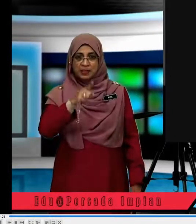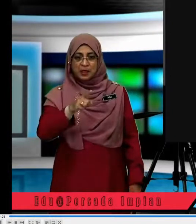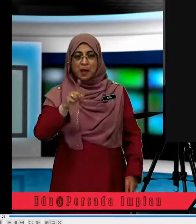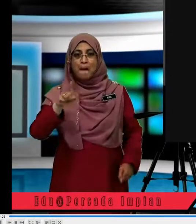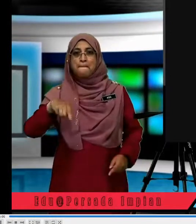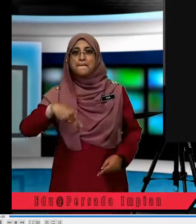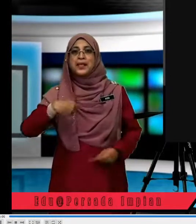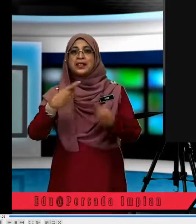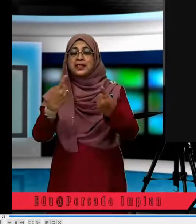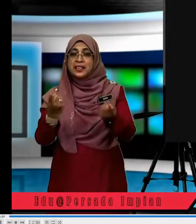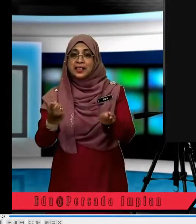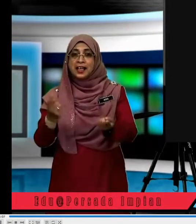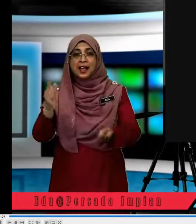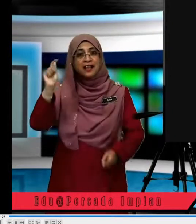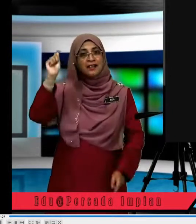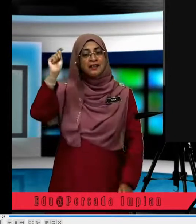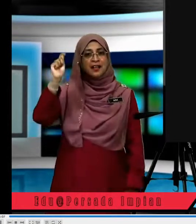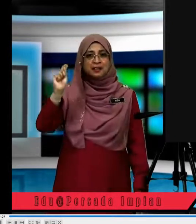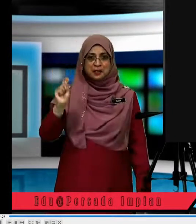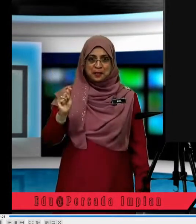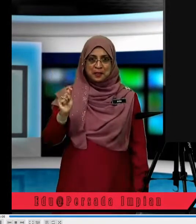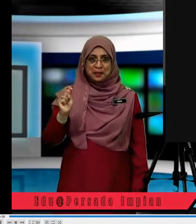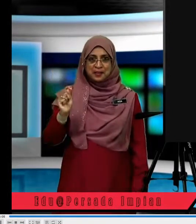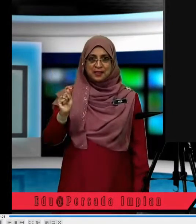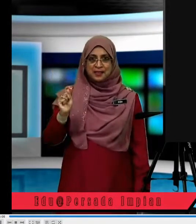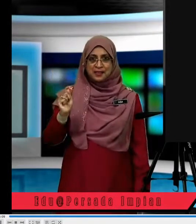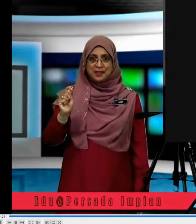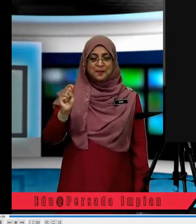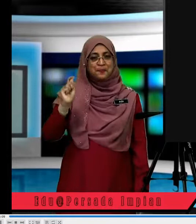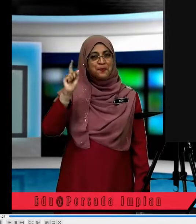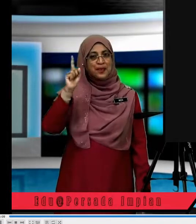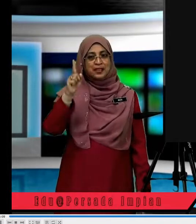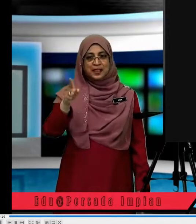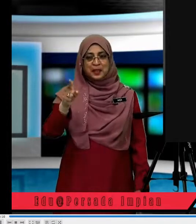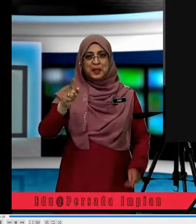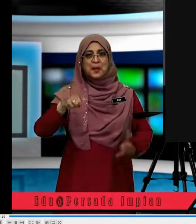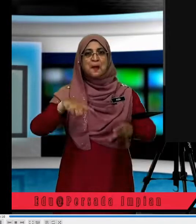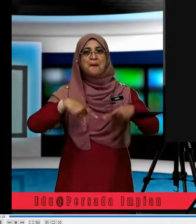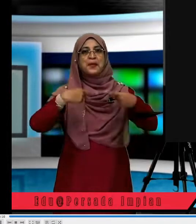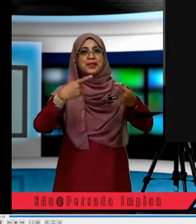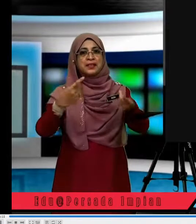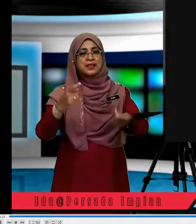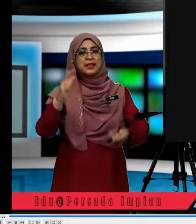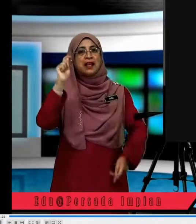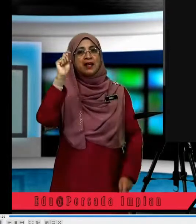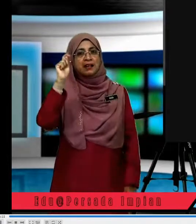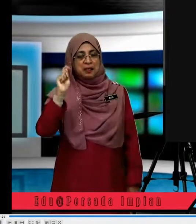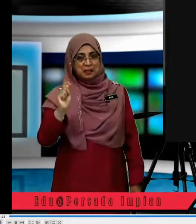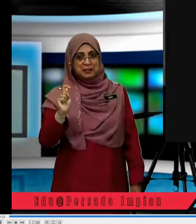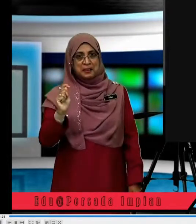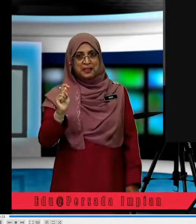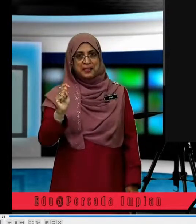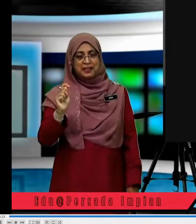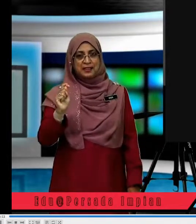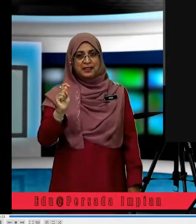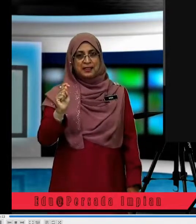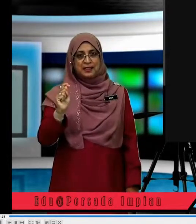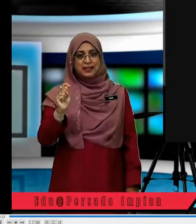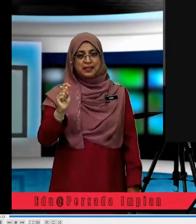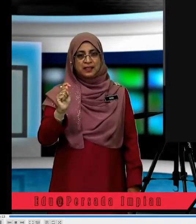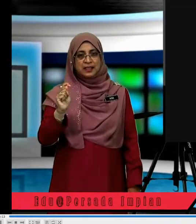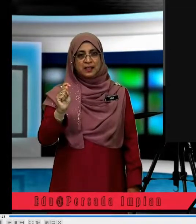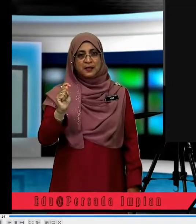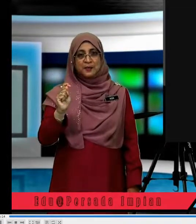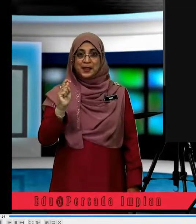dia pergi tandas dia pergi ke pantas